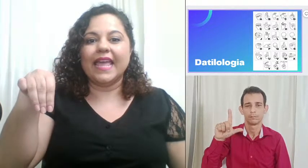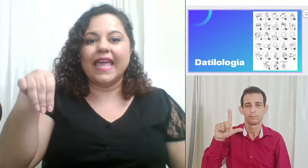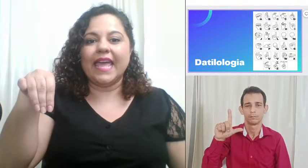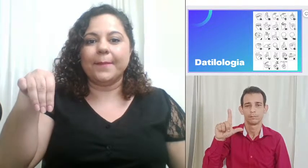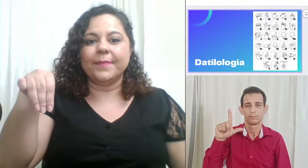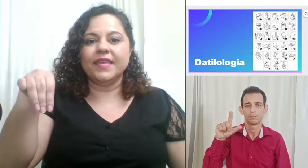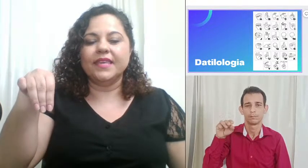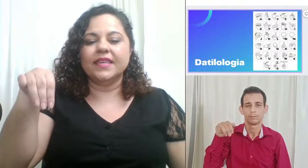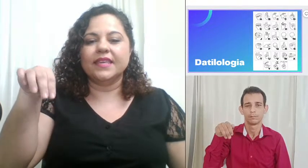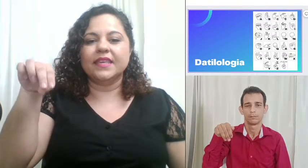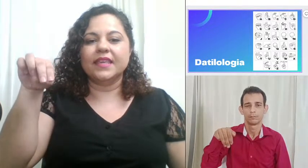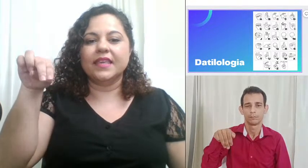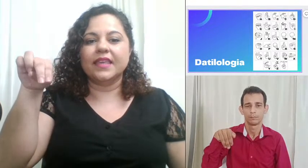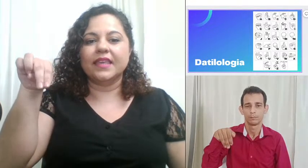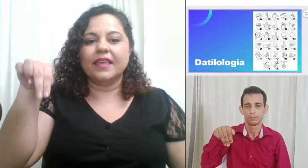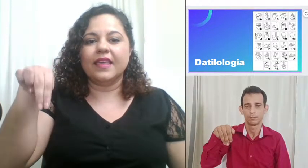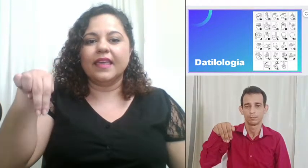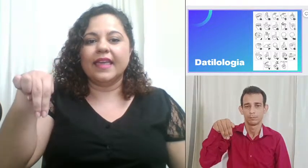M